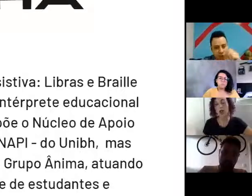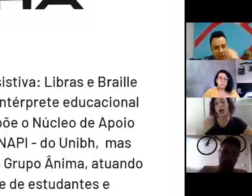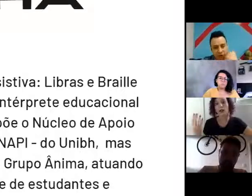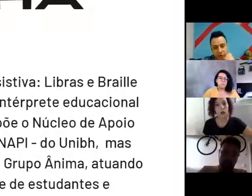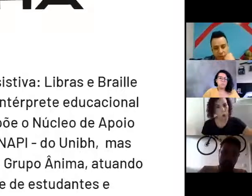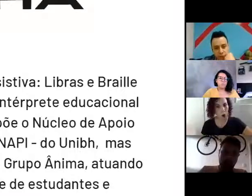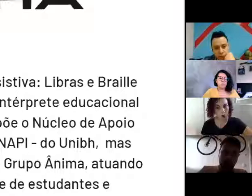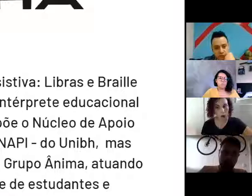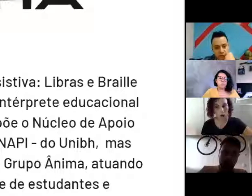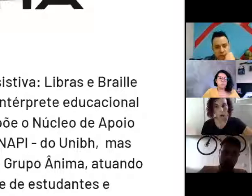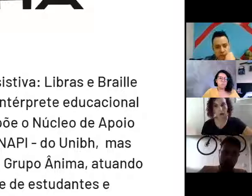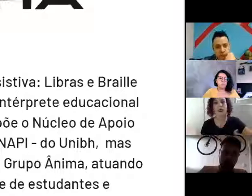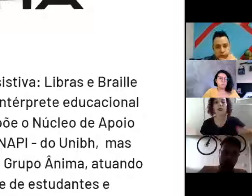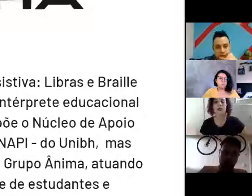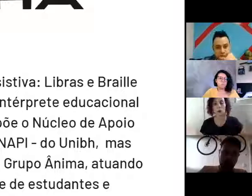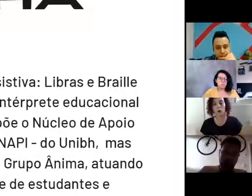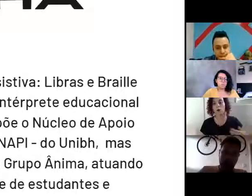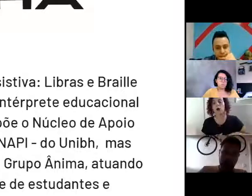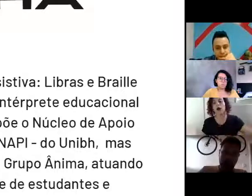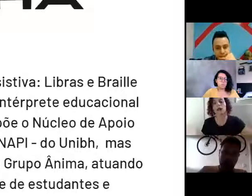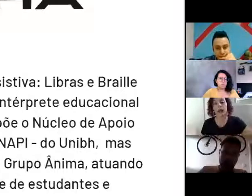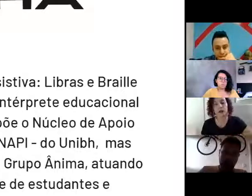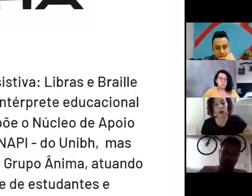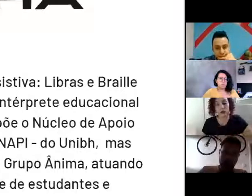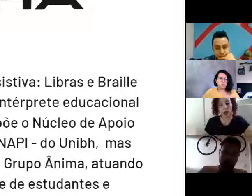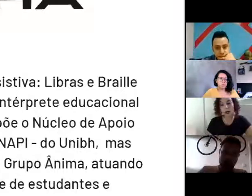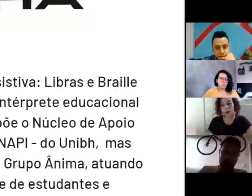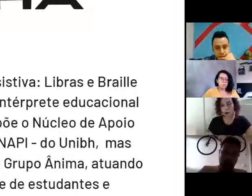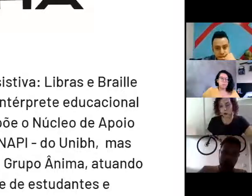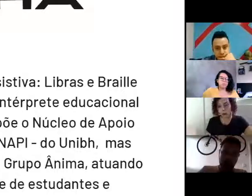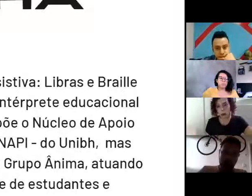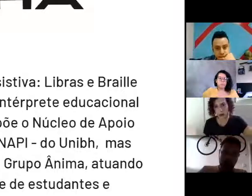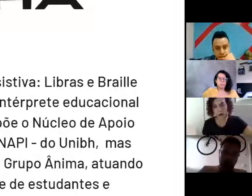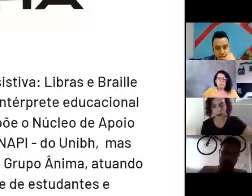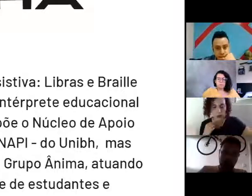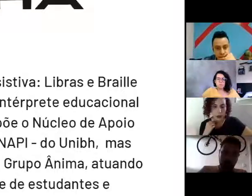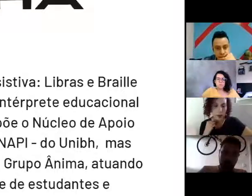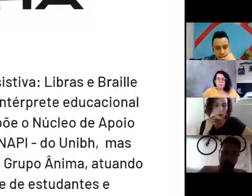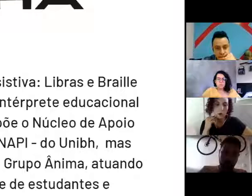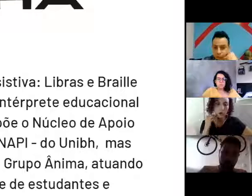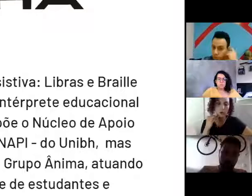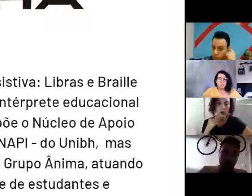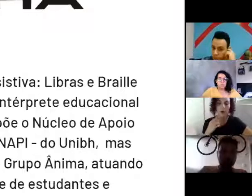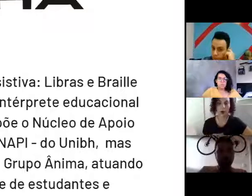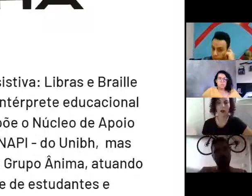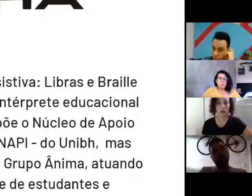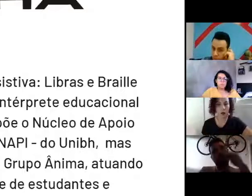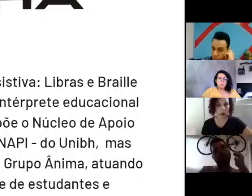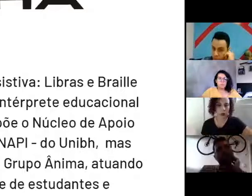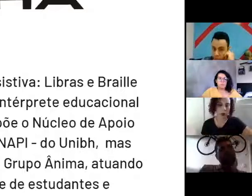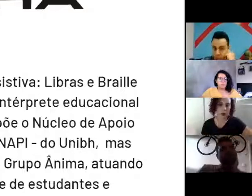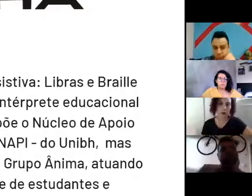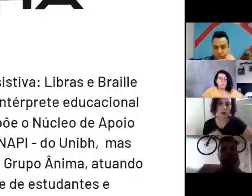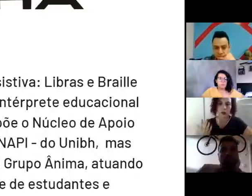UniBH, assim como a UNA também tem, assim como, né, as outras marcas do Grupo Ânima, né, estão, acho que, caminhando